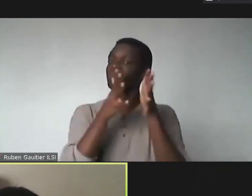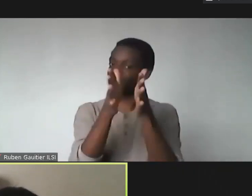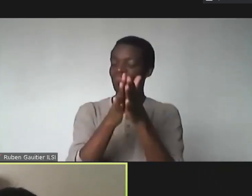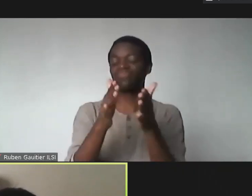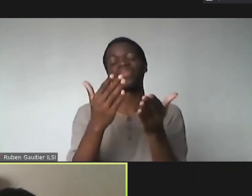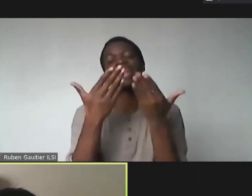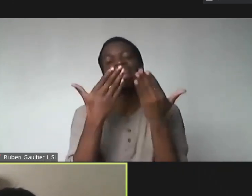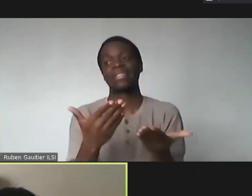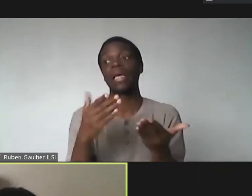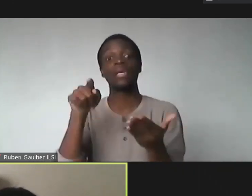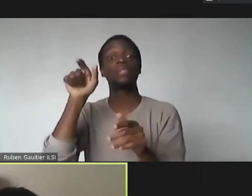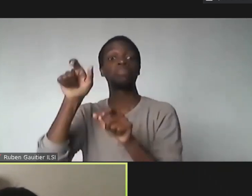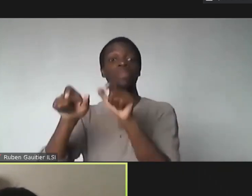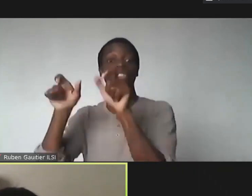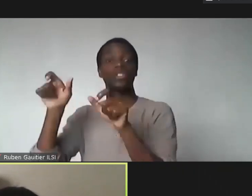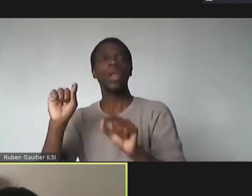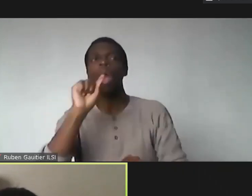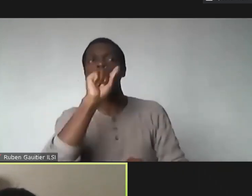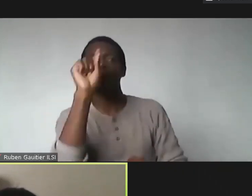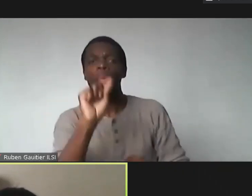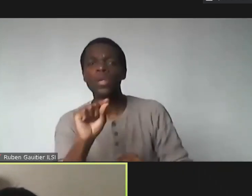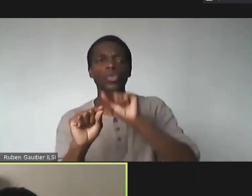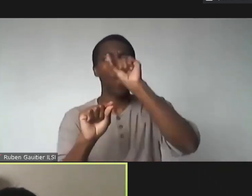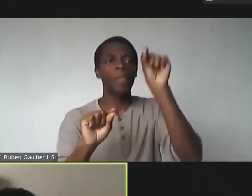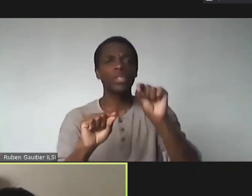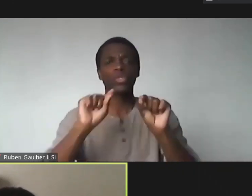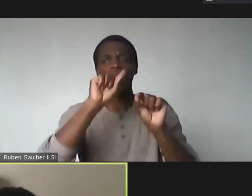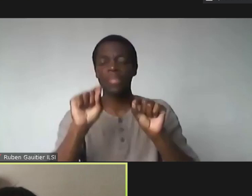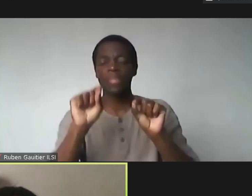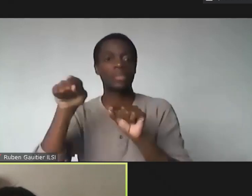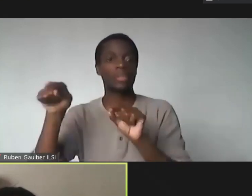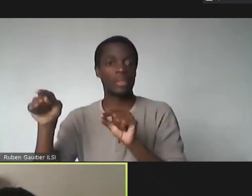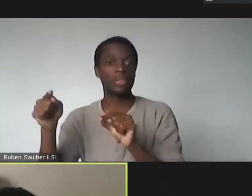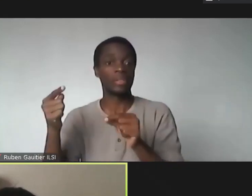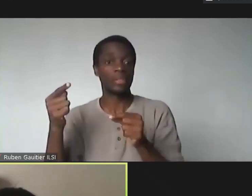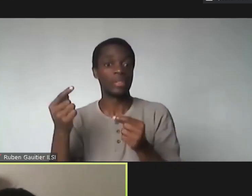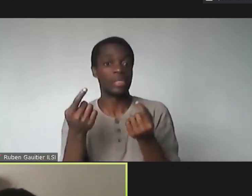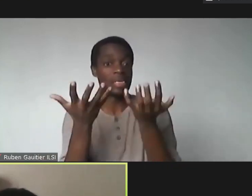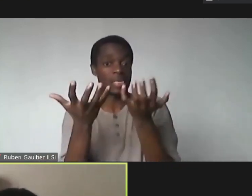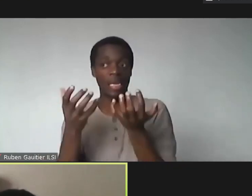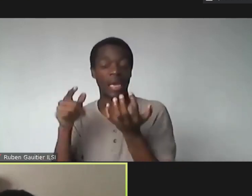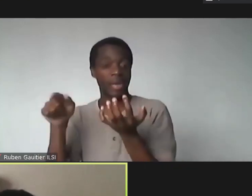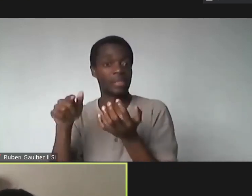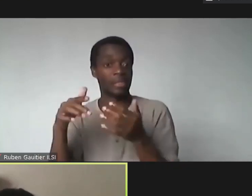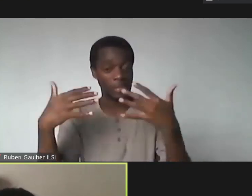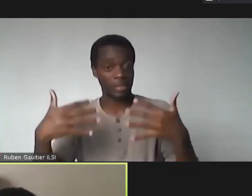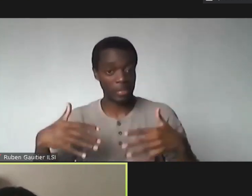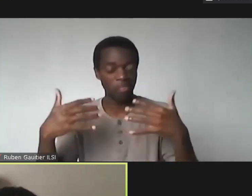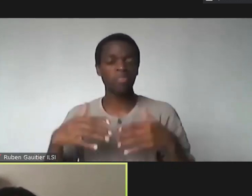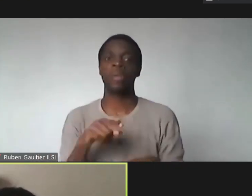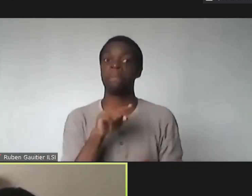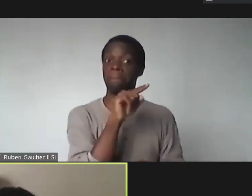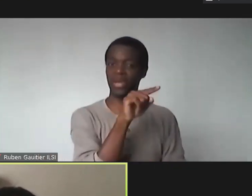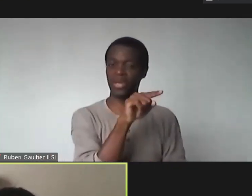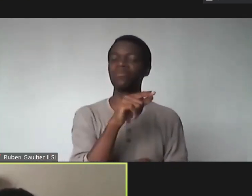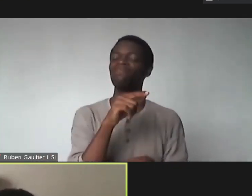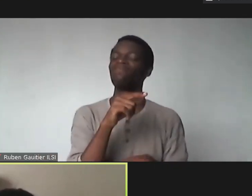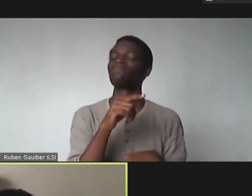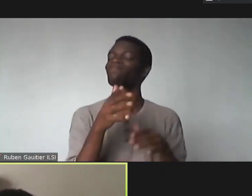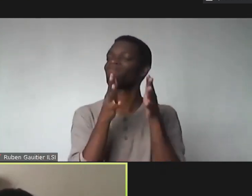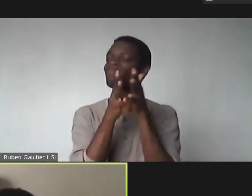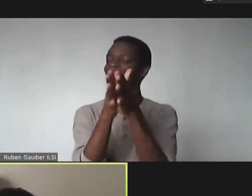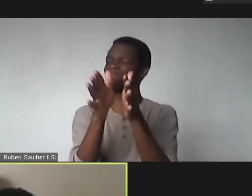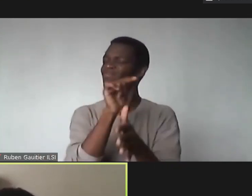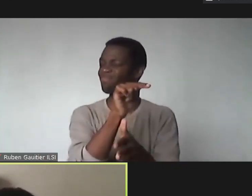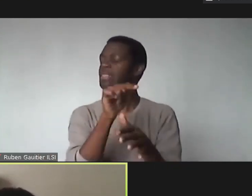a pasar a las preguntas, pero creo que es importante sobre todo lo que tú has rescatado. Como sociedad civil tenemos de alguna forma